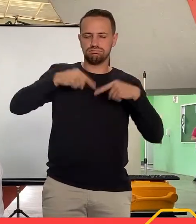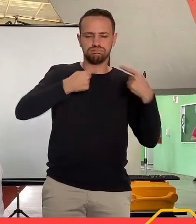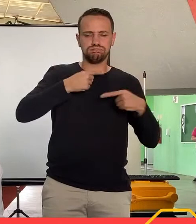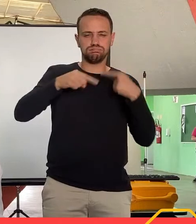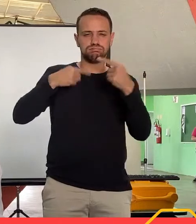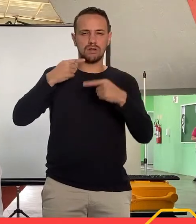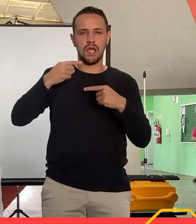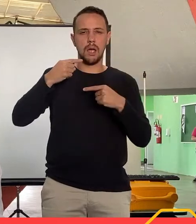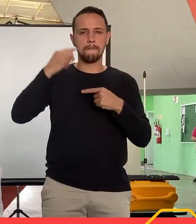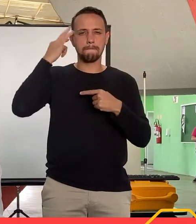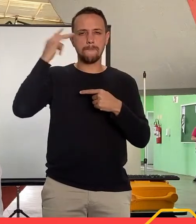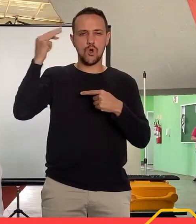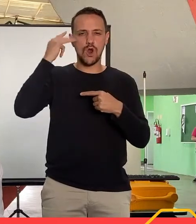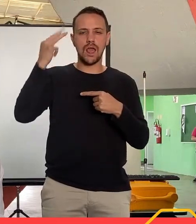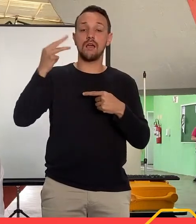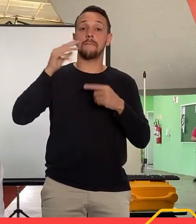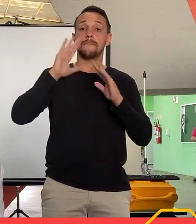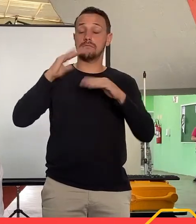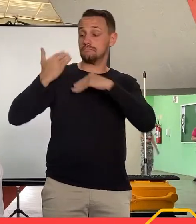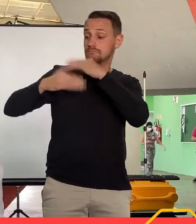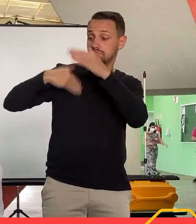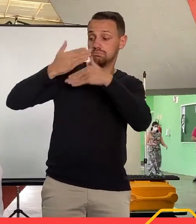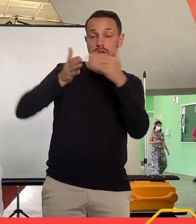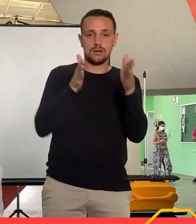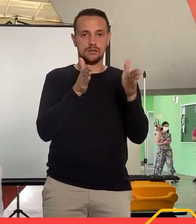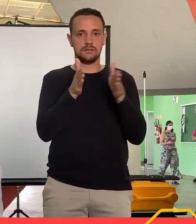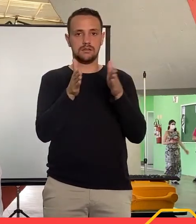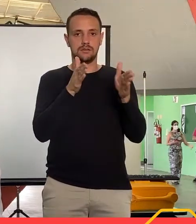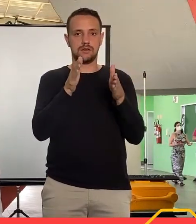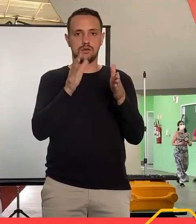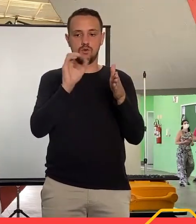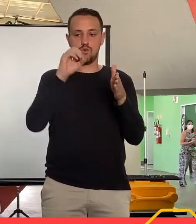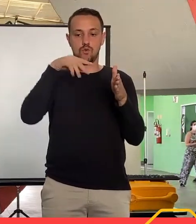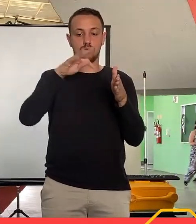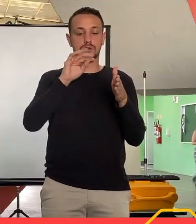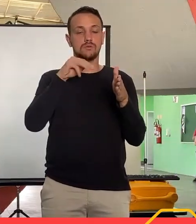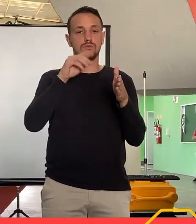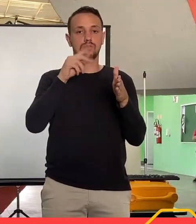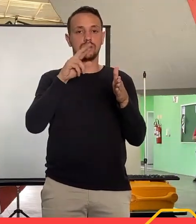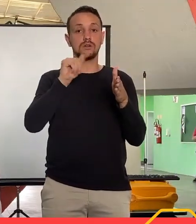são conflitos contemporâneos que são próprios da modernidade.